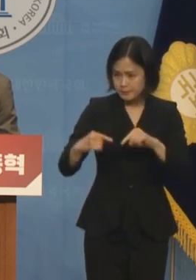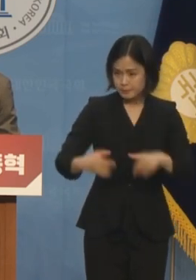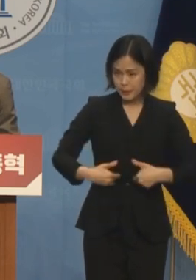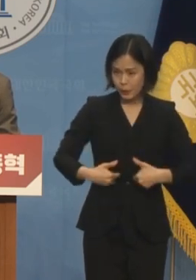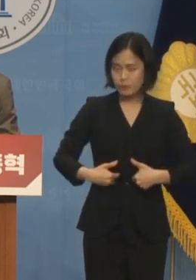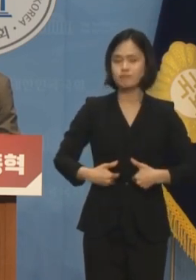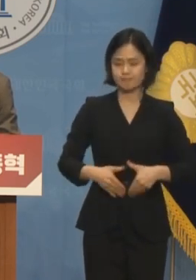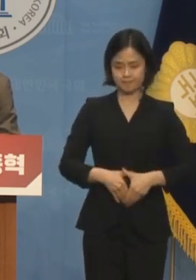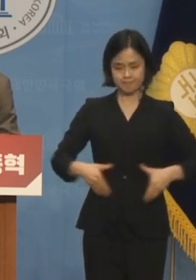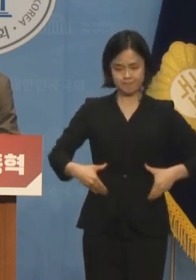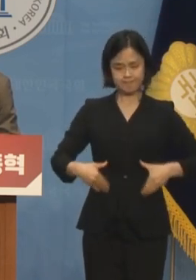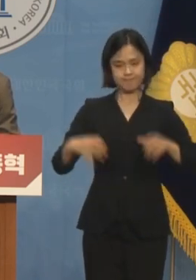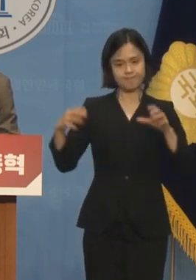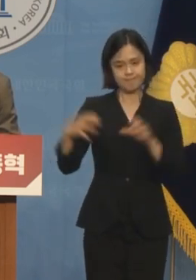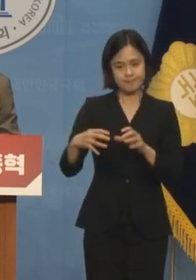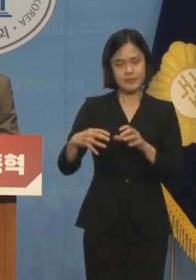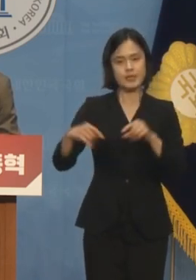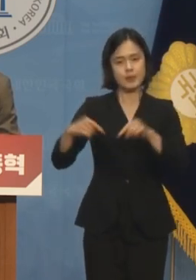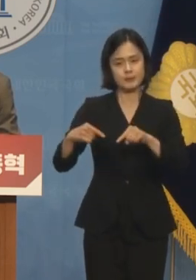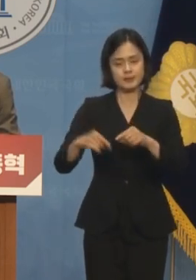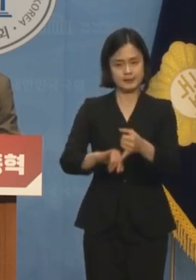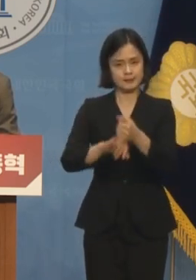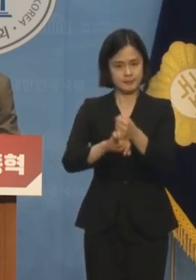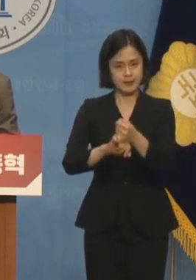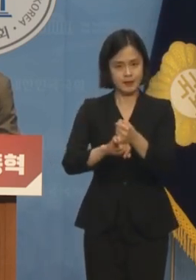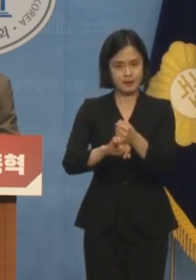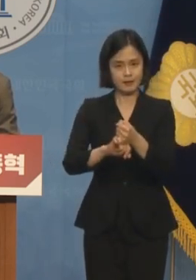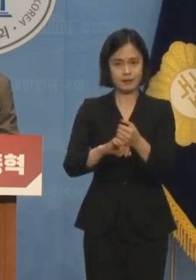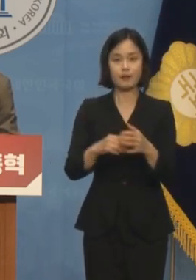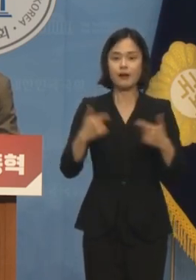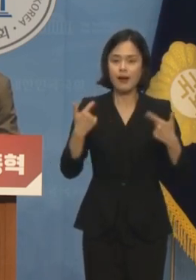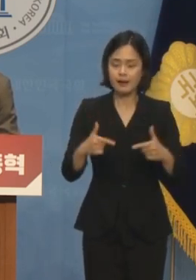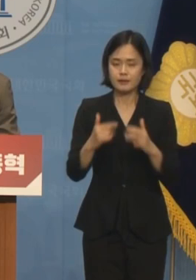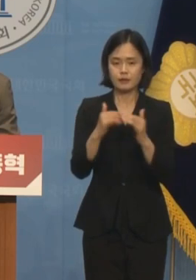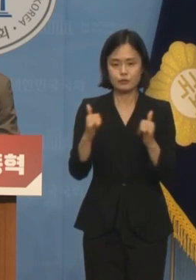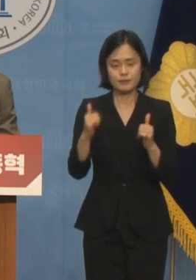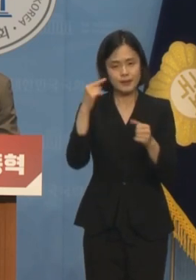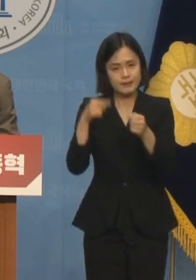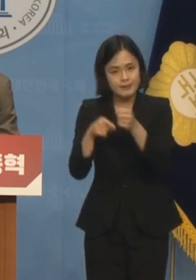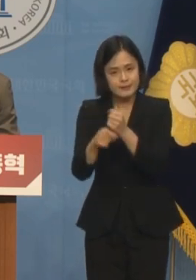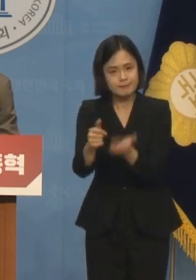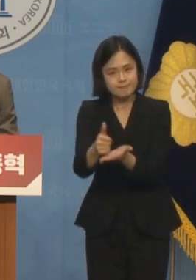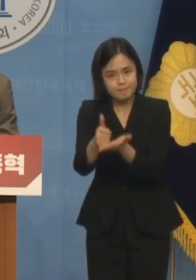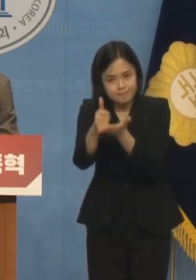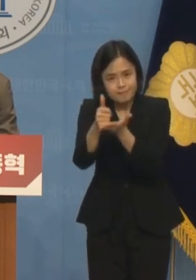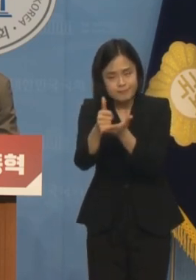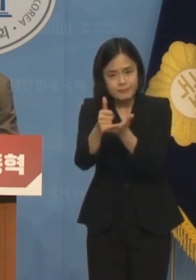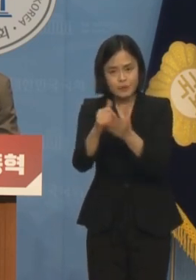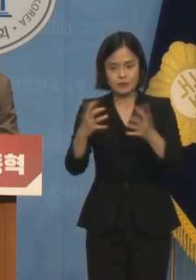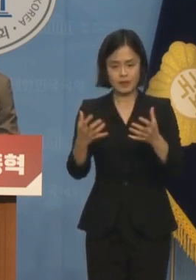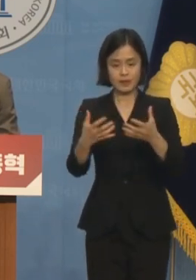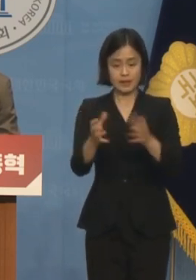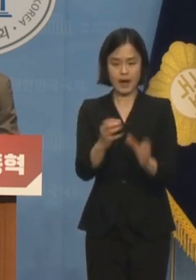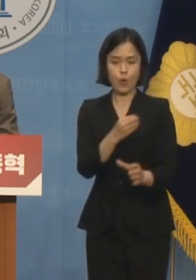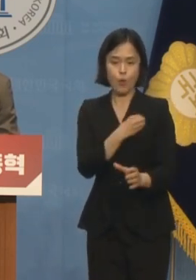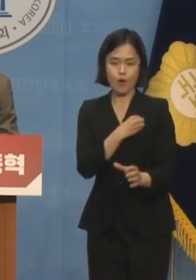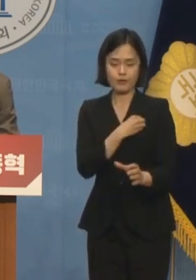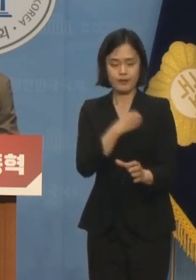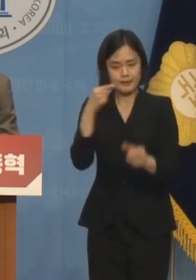포용하겠습니다. 늘 국민과 당원의 뜻을 받들어 국민이 잘 사는 대한민국,